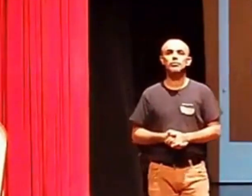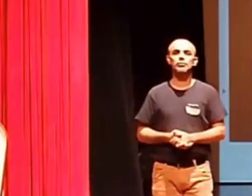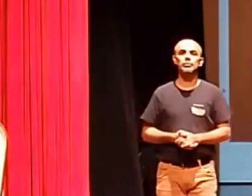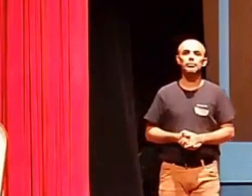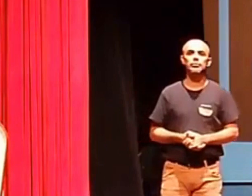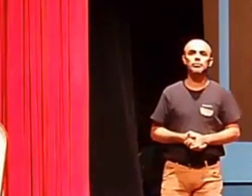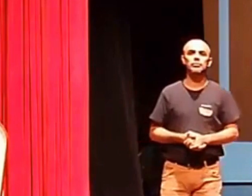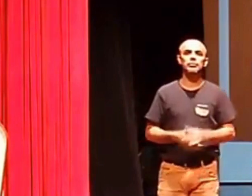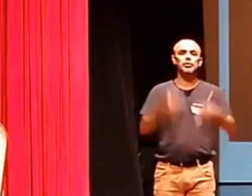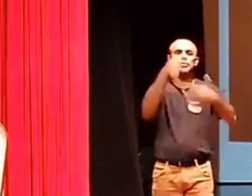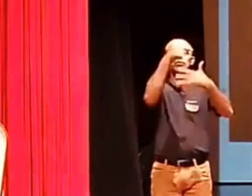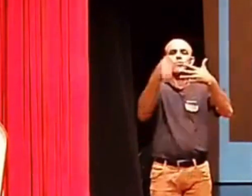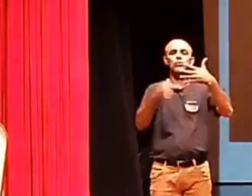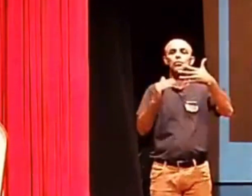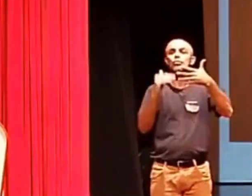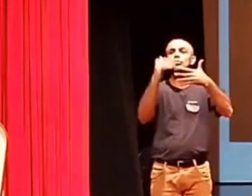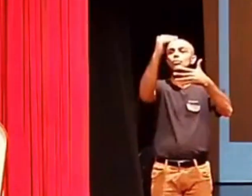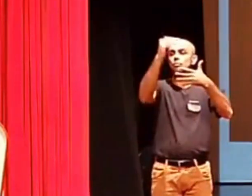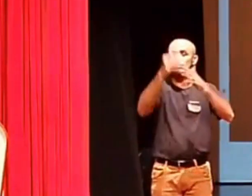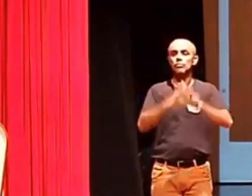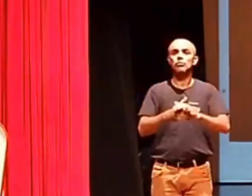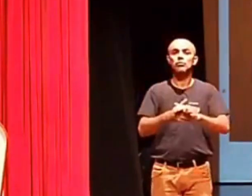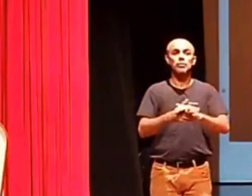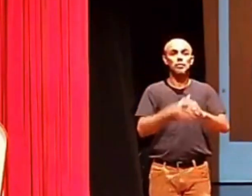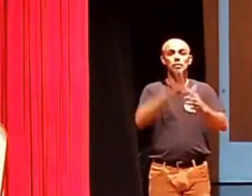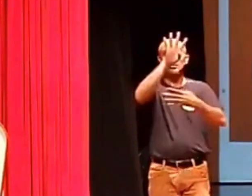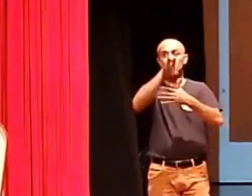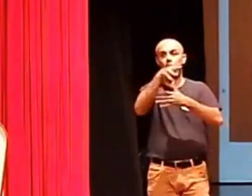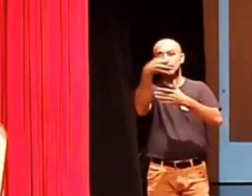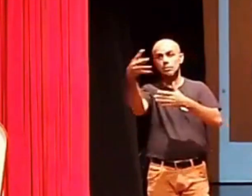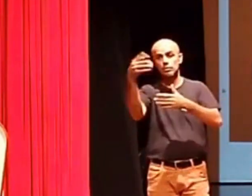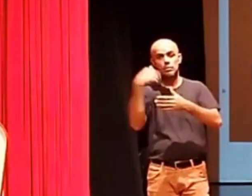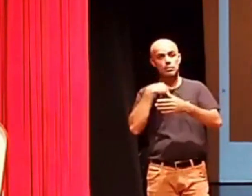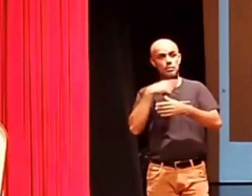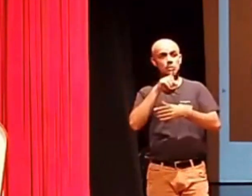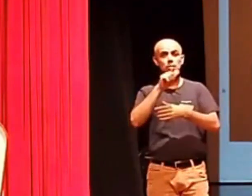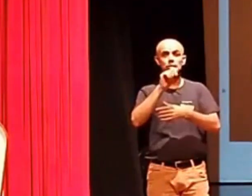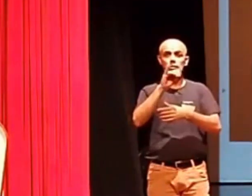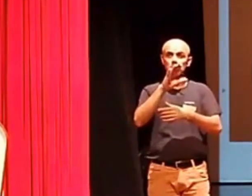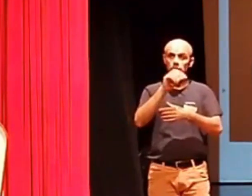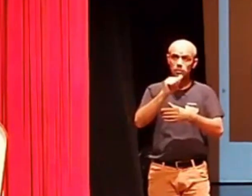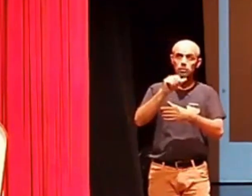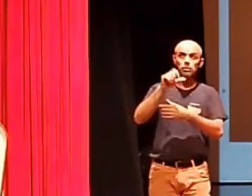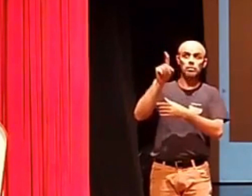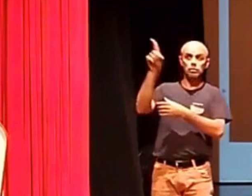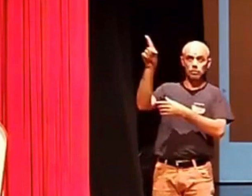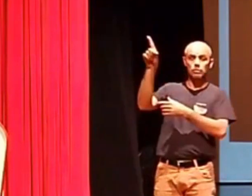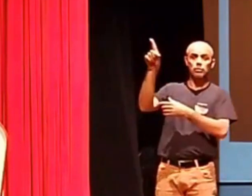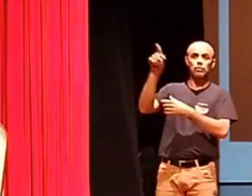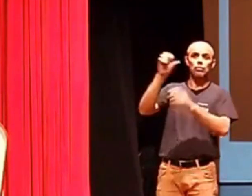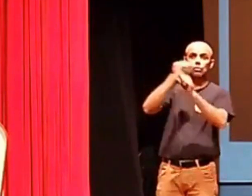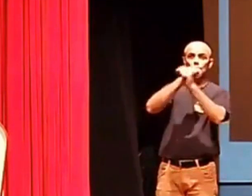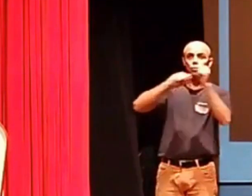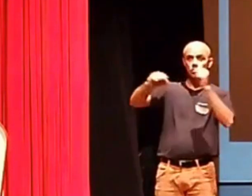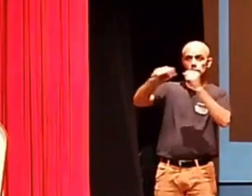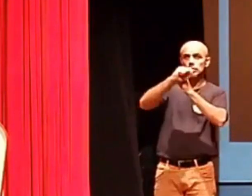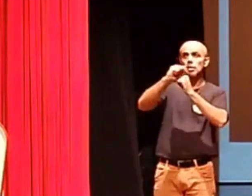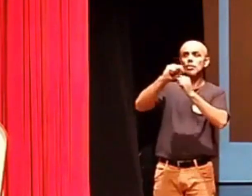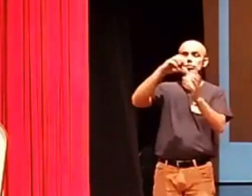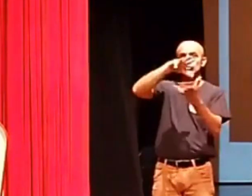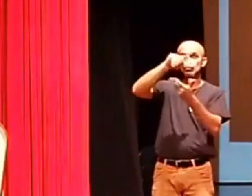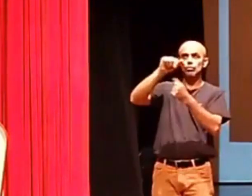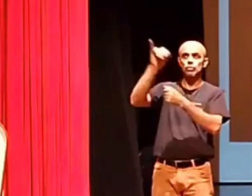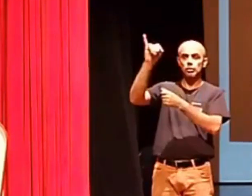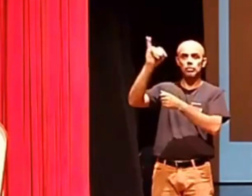Classificação e progressão. Essa tabela ela foi retirada do guideline da SOSORT, que eu já mencionei para vocês. E aqui